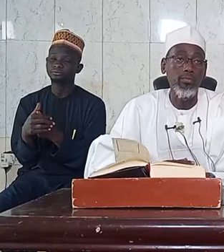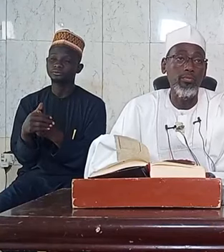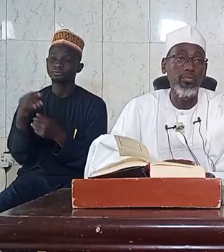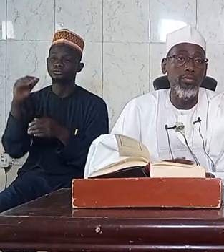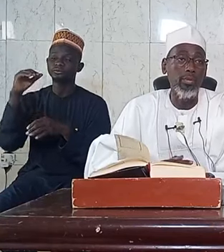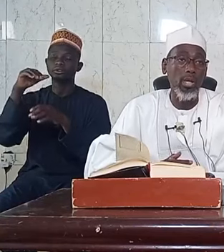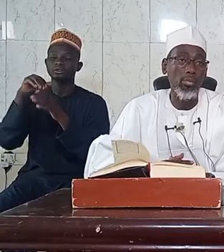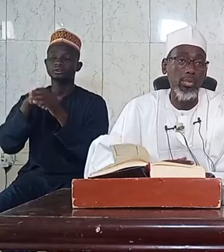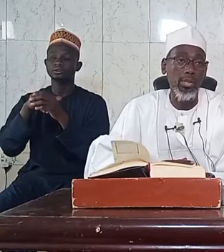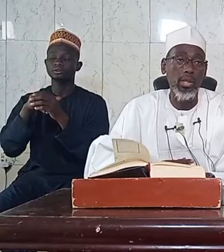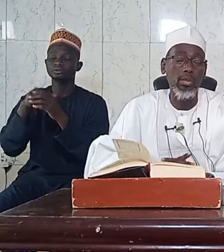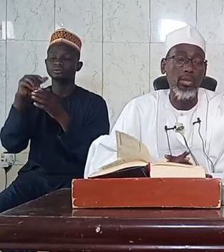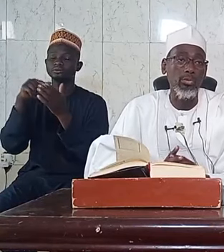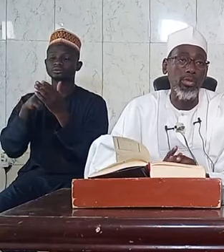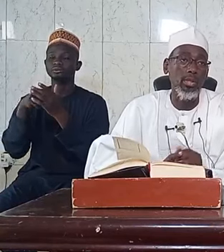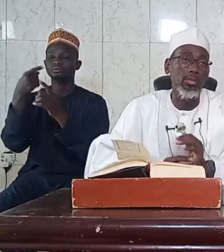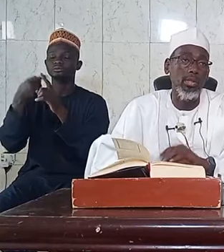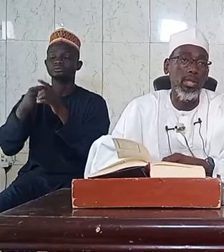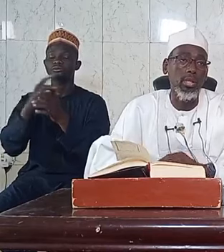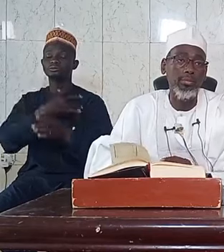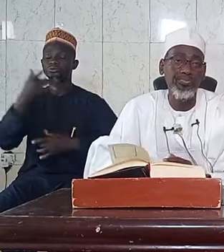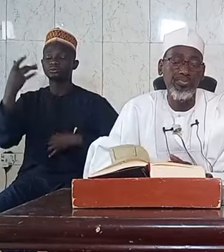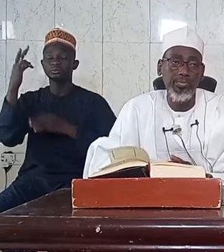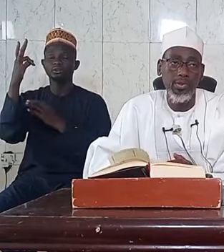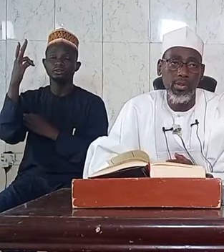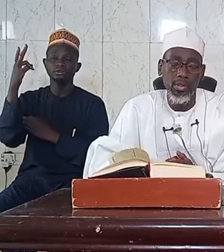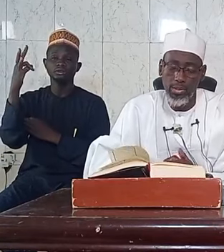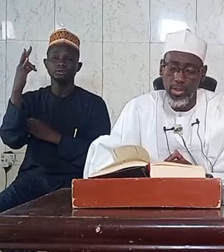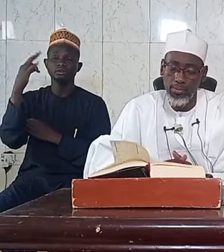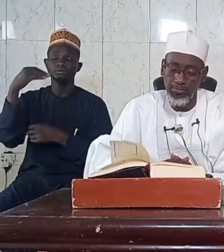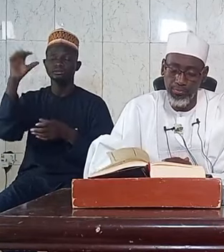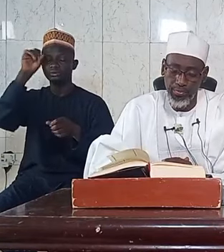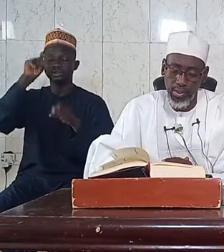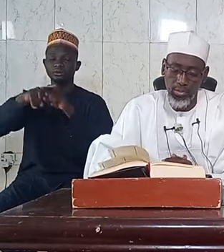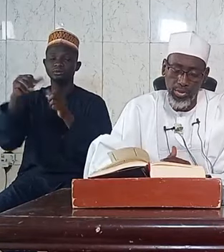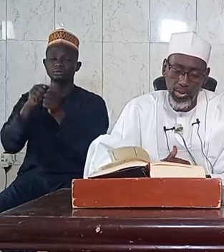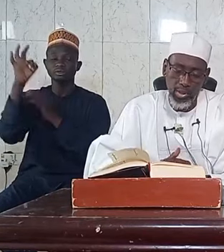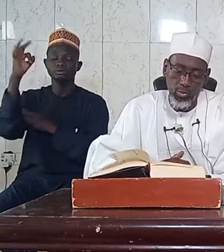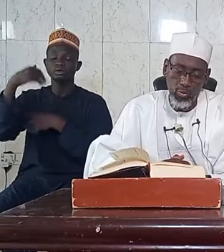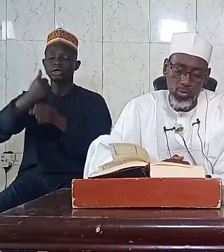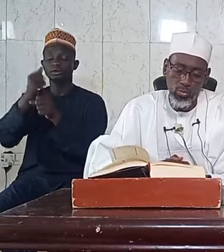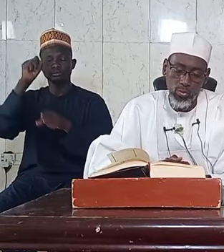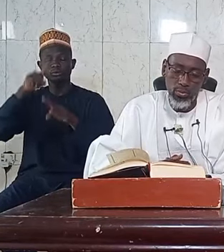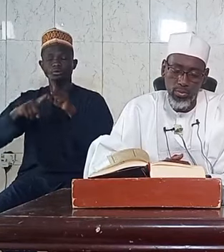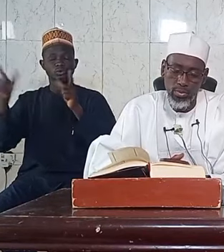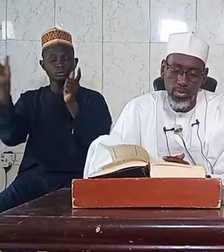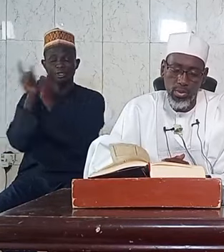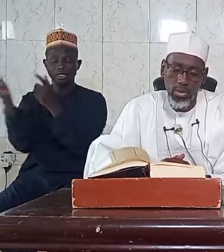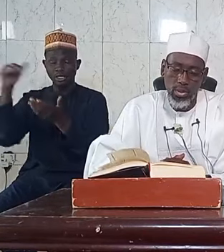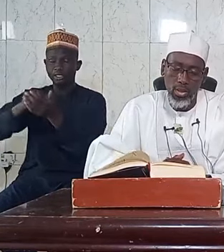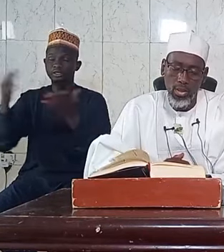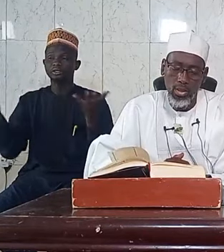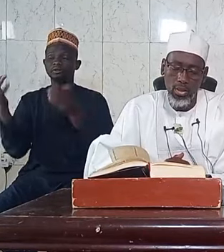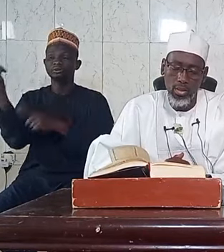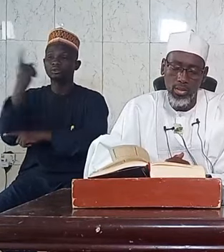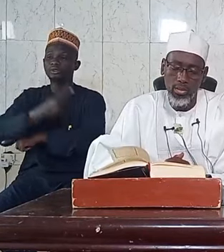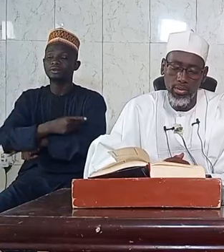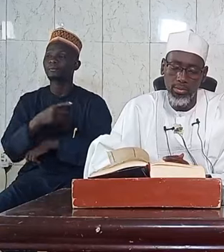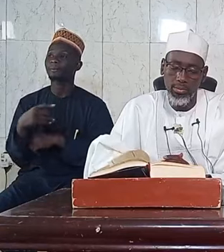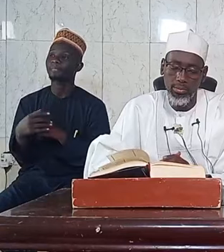سيكم رحمة سادة وسعين سادة يدسة يأمن شيدة دورمو